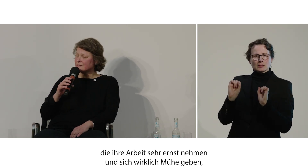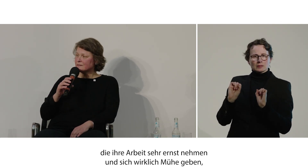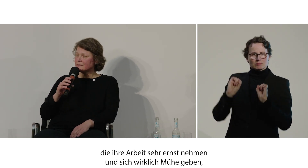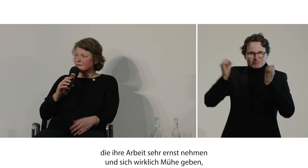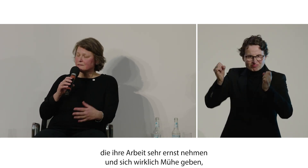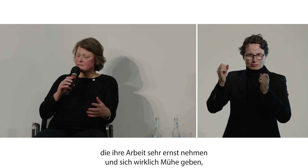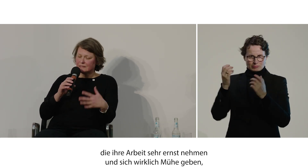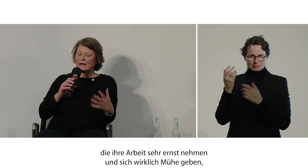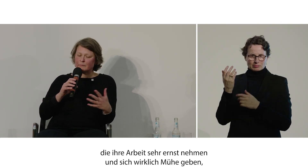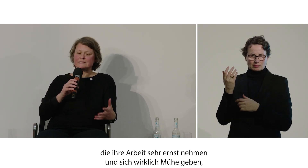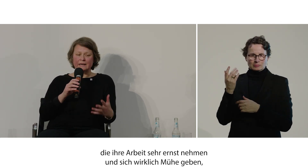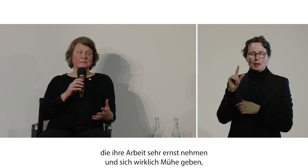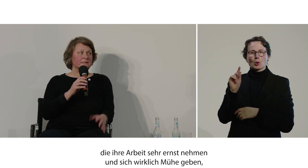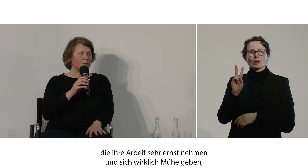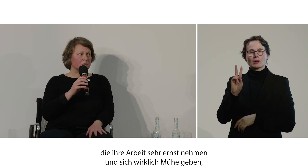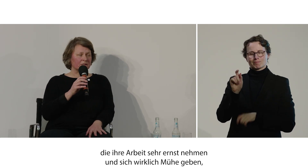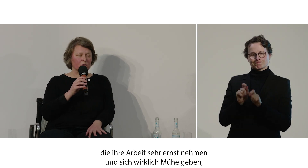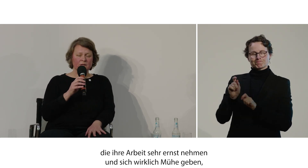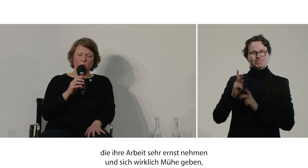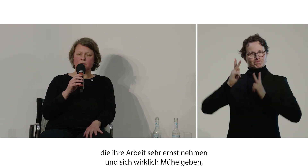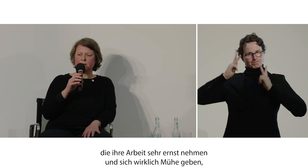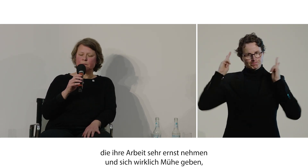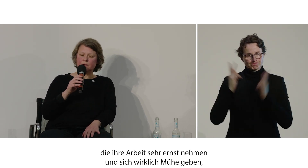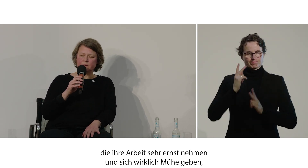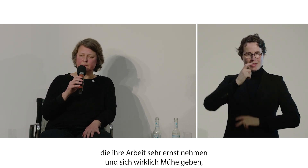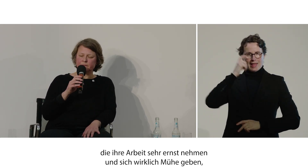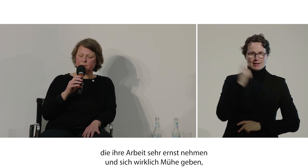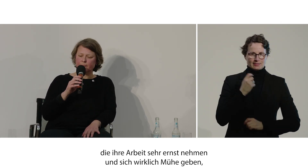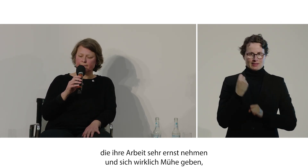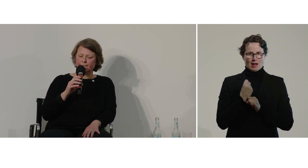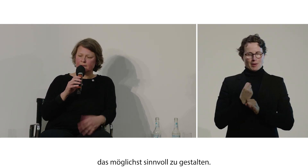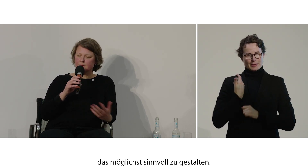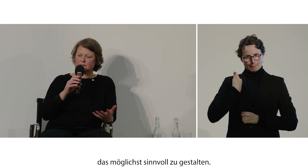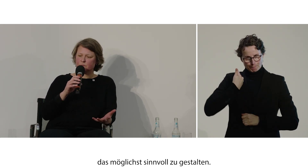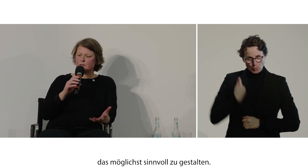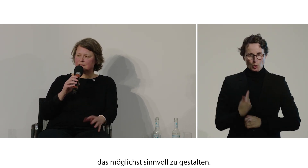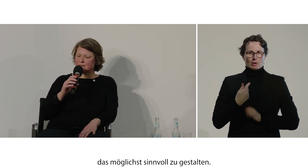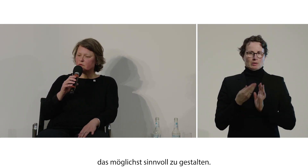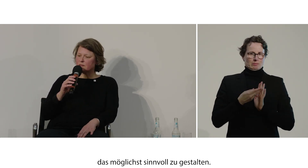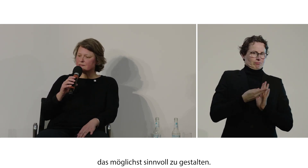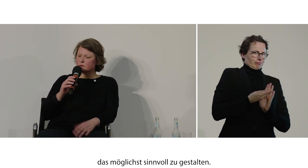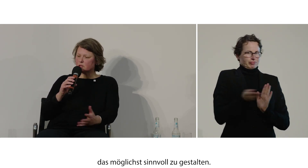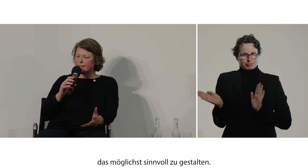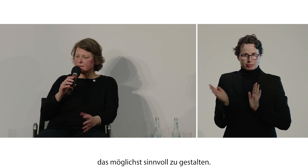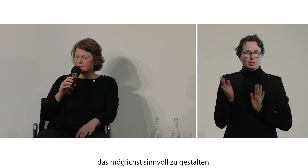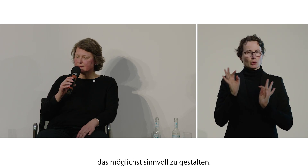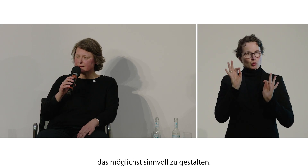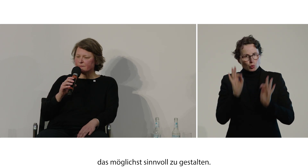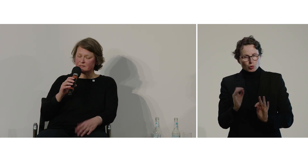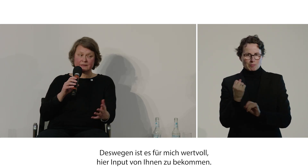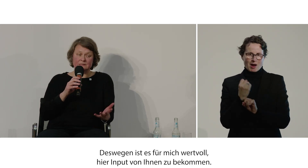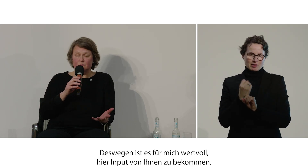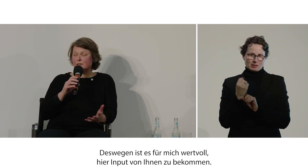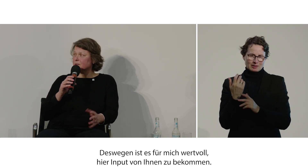ihre Arbeit sehr ernst nehmen und sich wirklich Mühe geben, das möglichst sinnvoll zu gestalten.